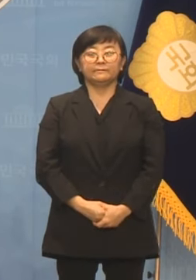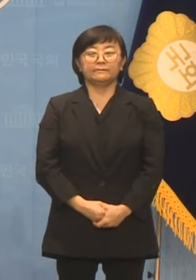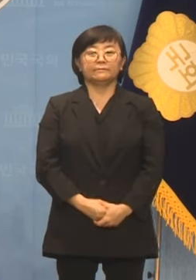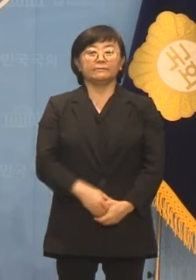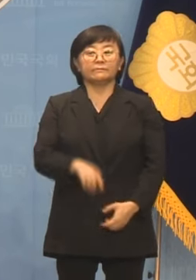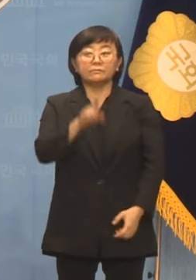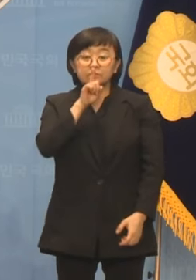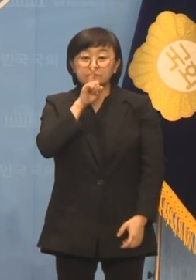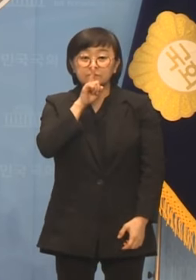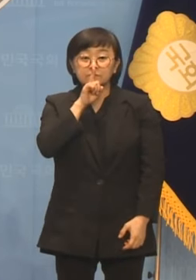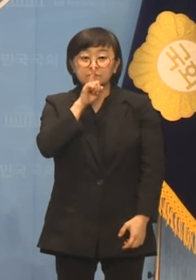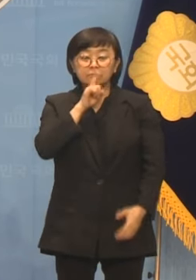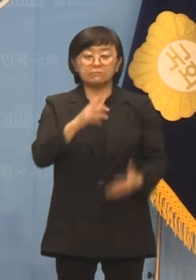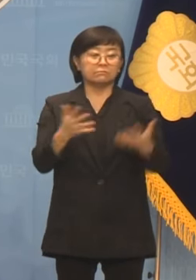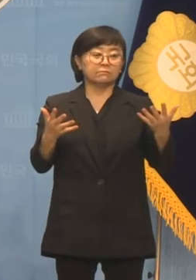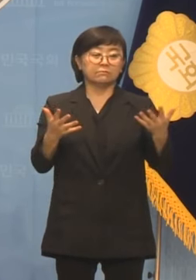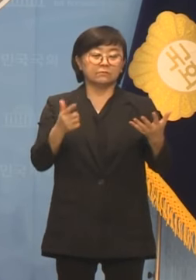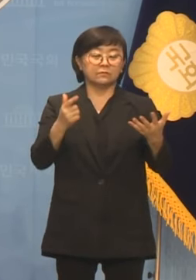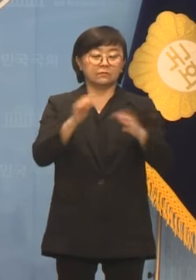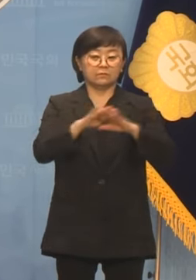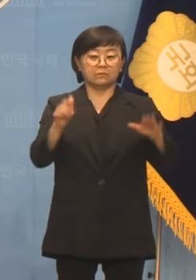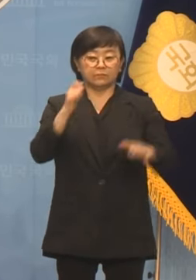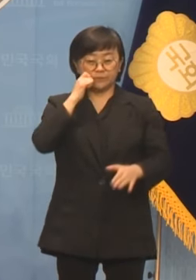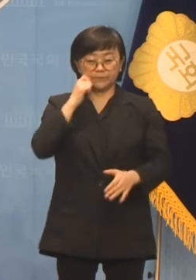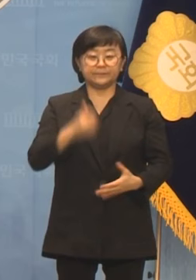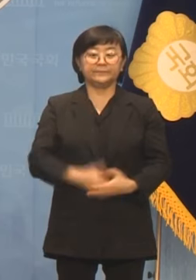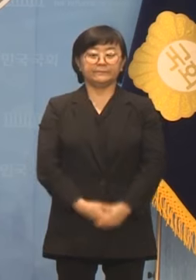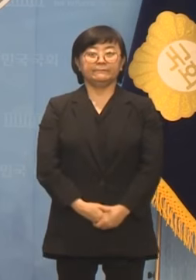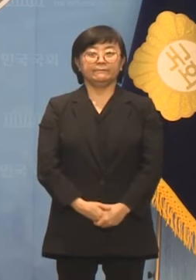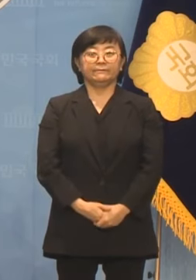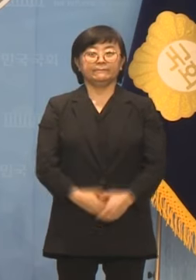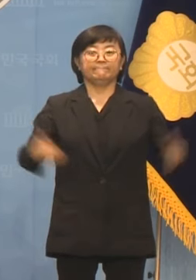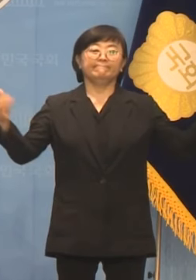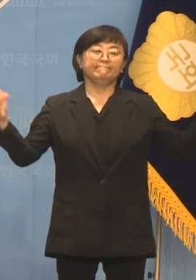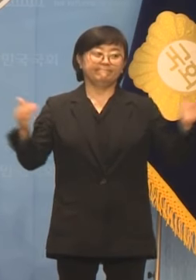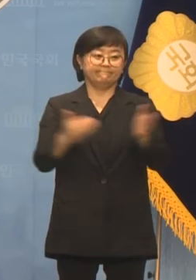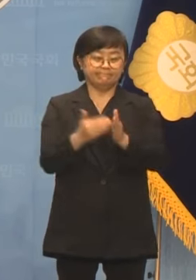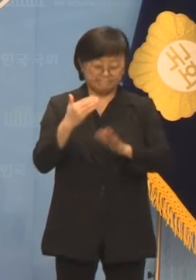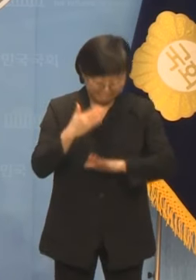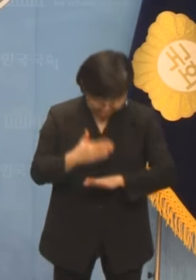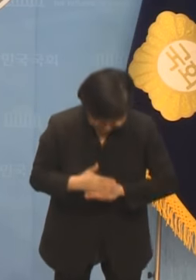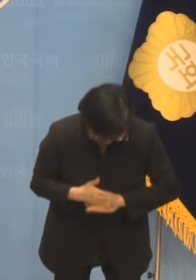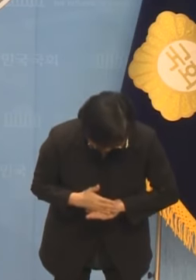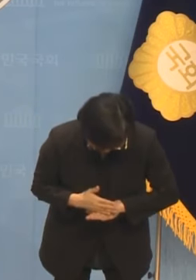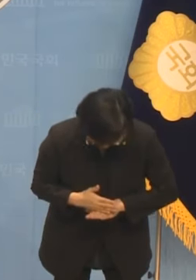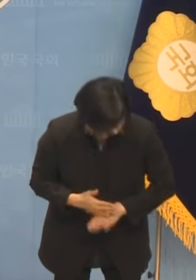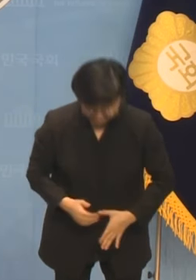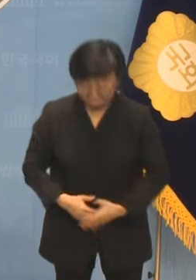침묵으로는 아무것도 해결할 수 없습니다. 이것으로 기자회견 마치도록 하겠습니다.